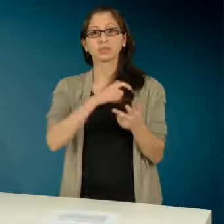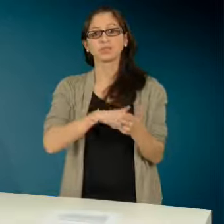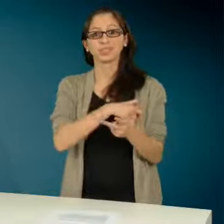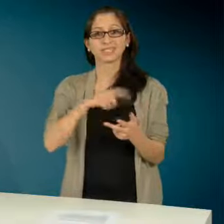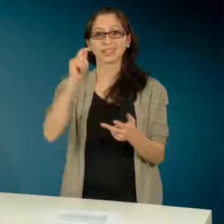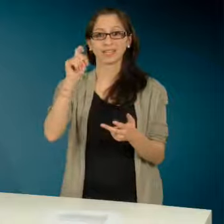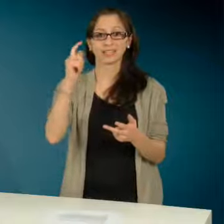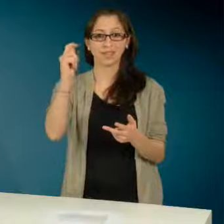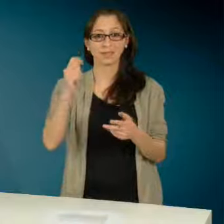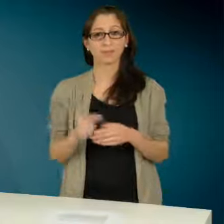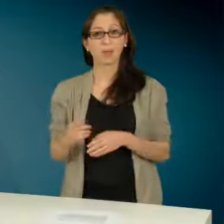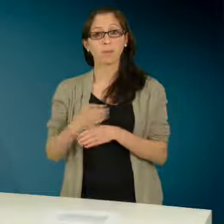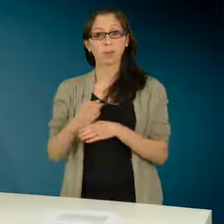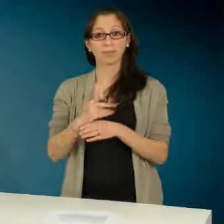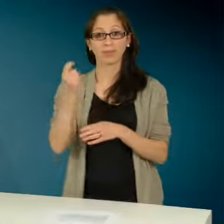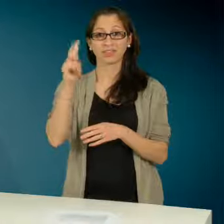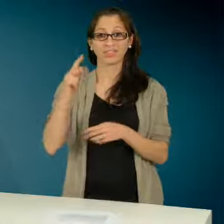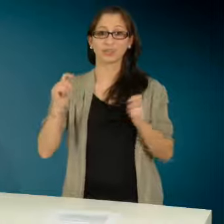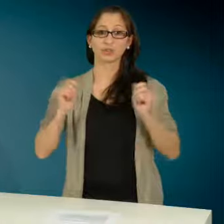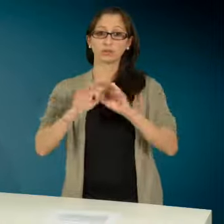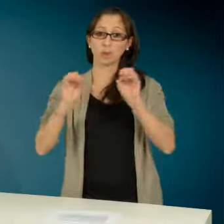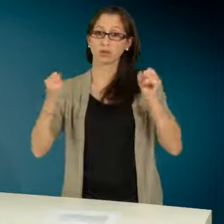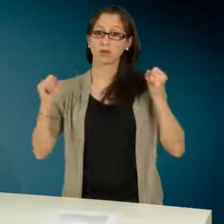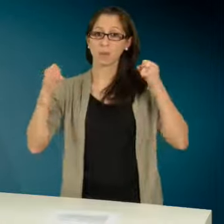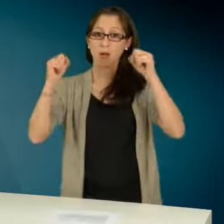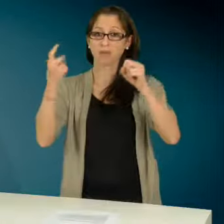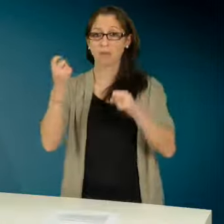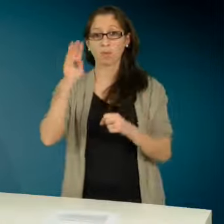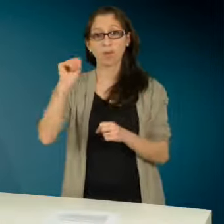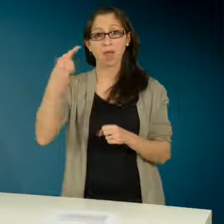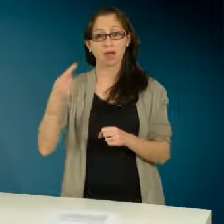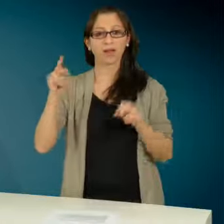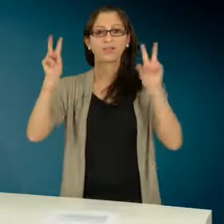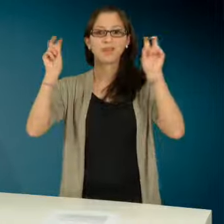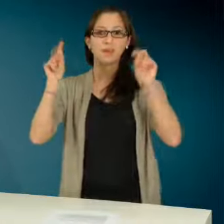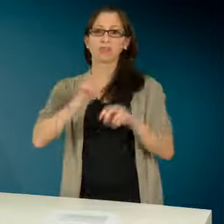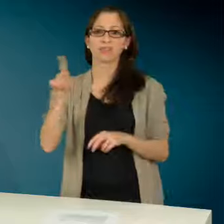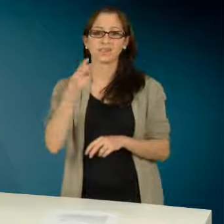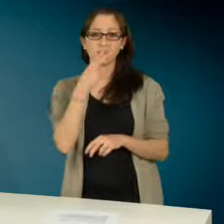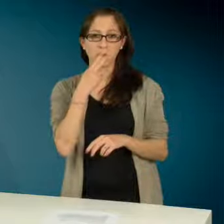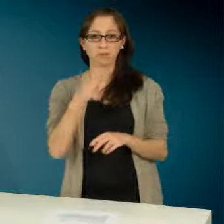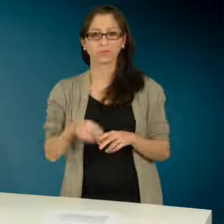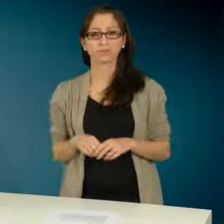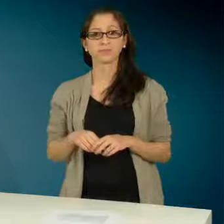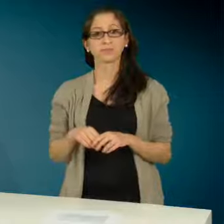Swiss Teletext. Im Moment wirbt die TV-Spot-Kampagne des BAG für das Thema Nichtrauchen.